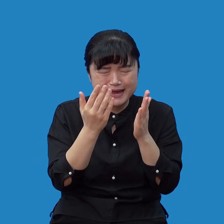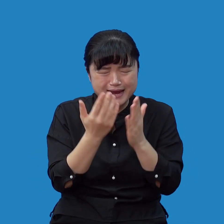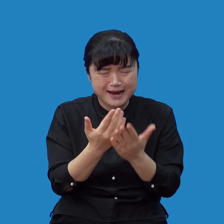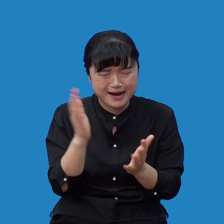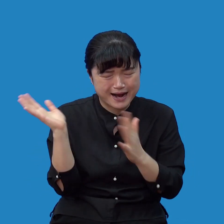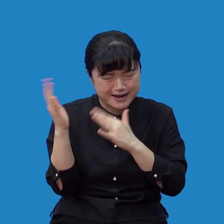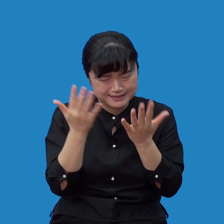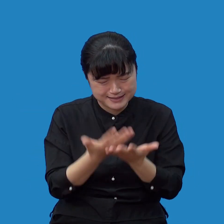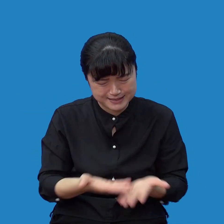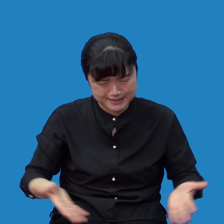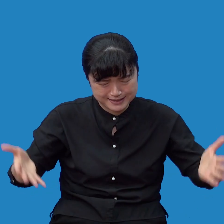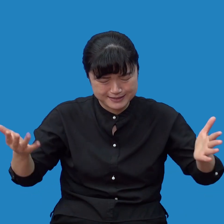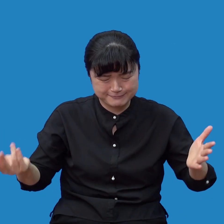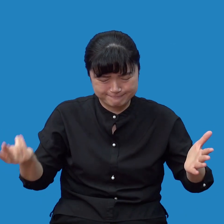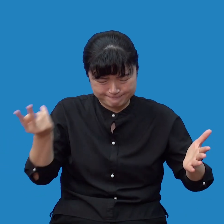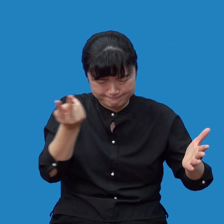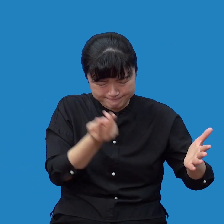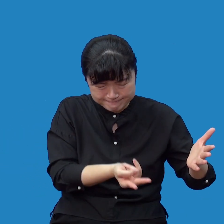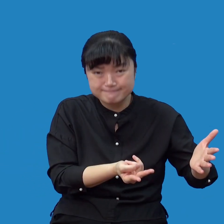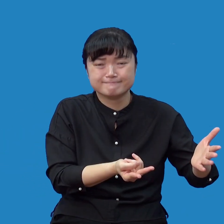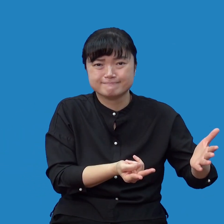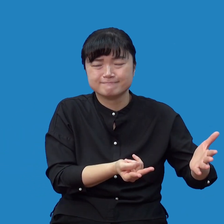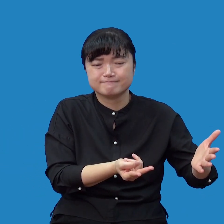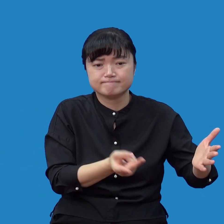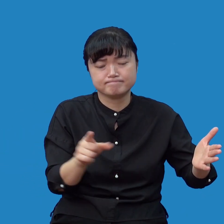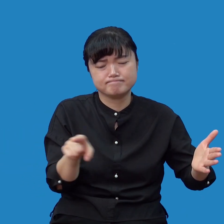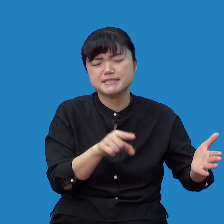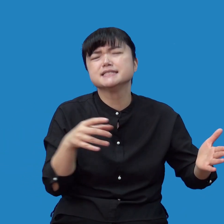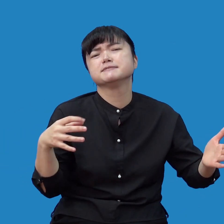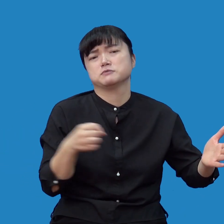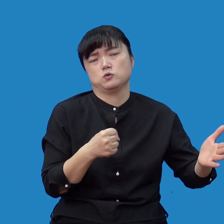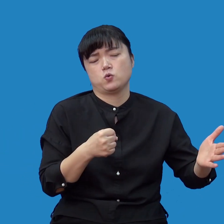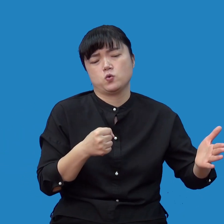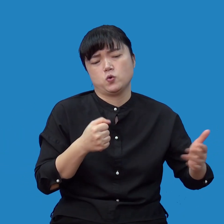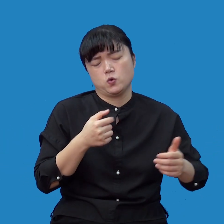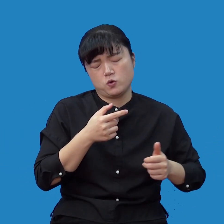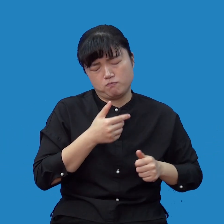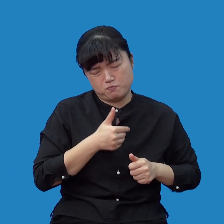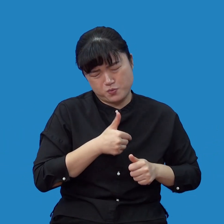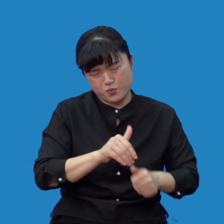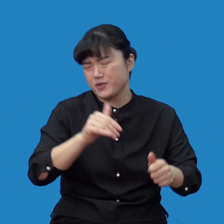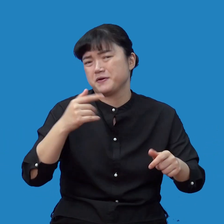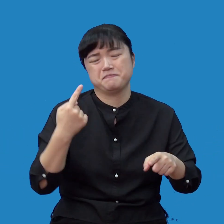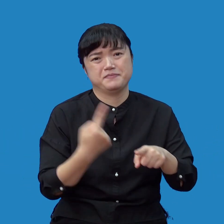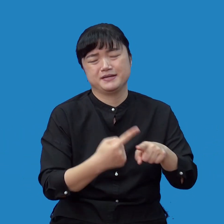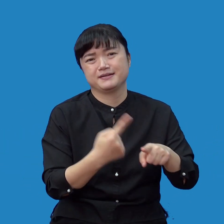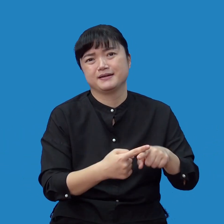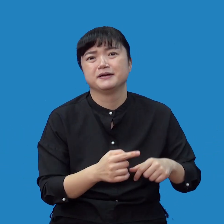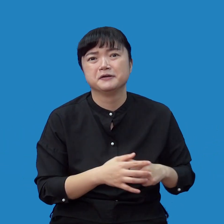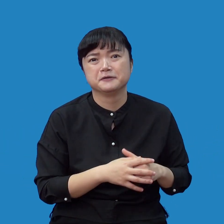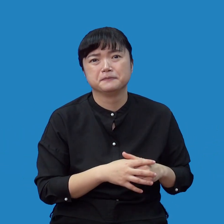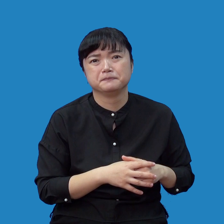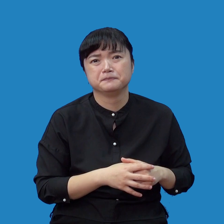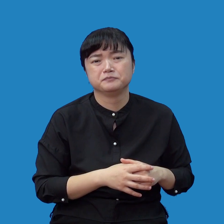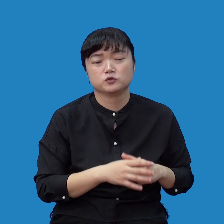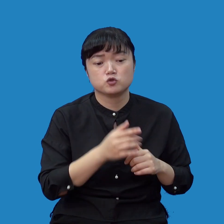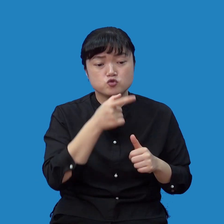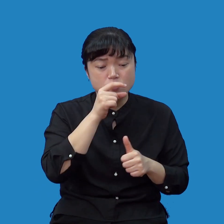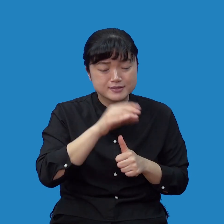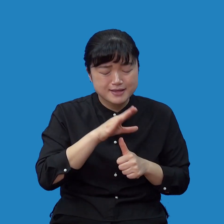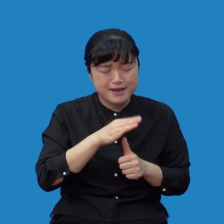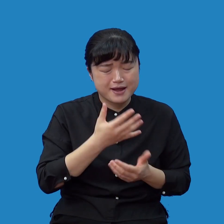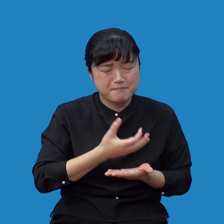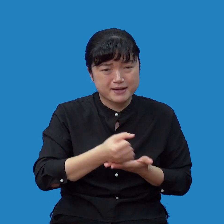보내는 것, 둘 다 믿음으로 물에 띄워 보내는 것과 같습니다. 유아 세례를 베풀 때 부모가